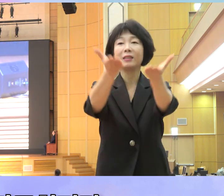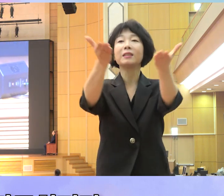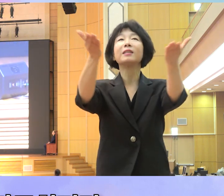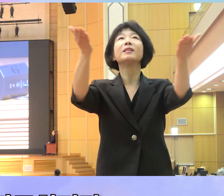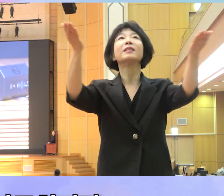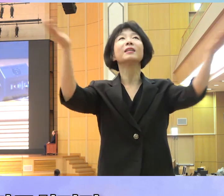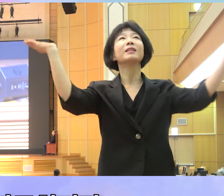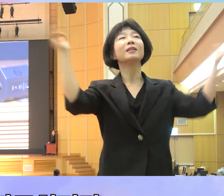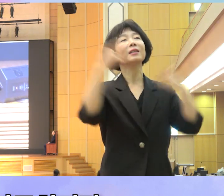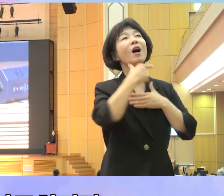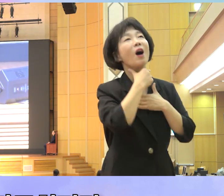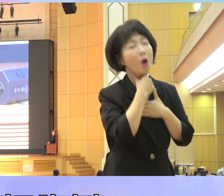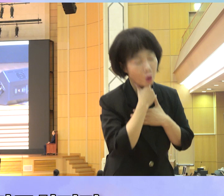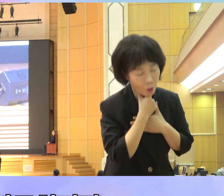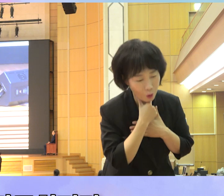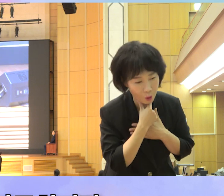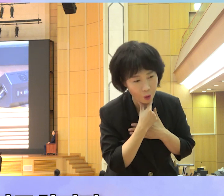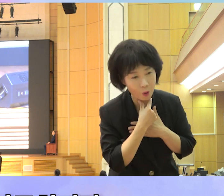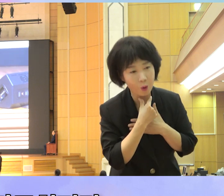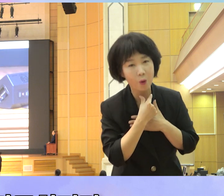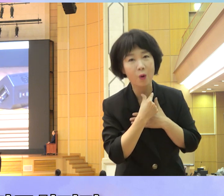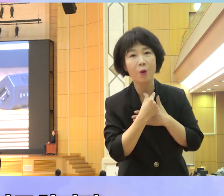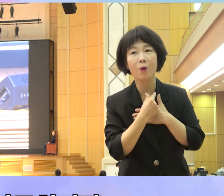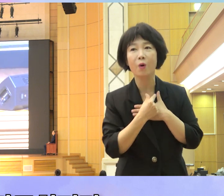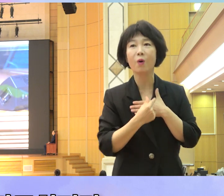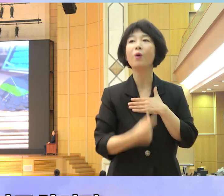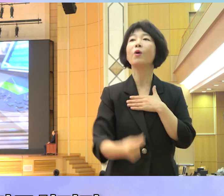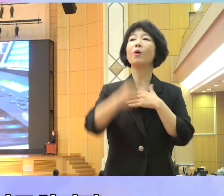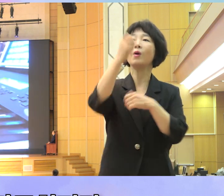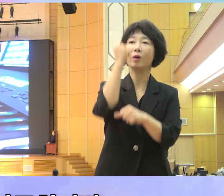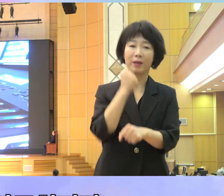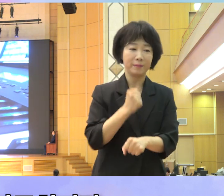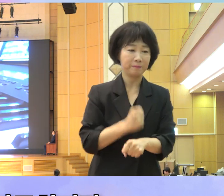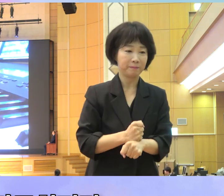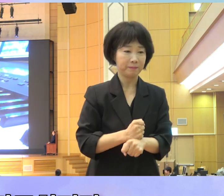사랑을 드려요.